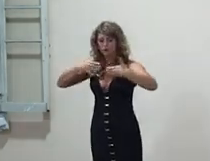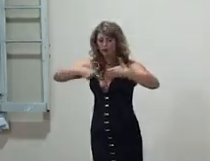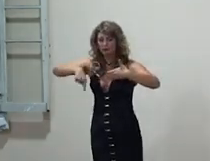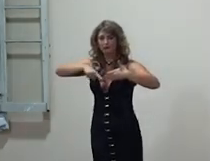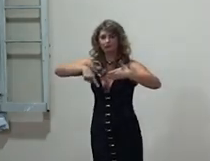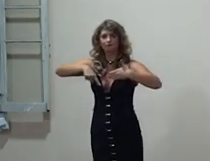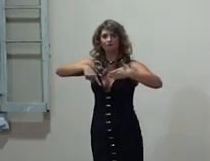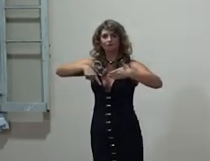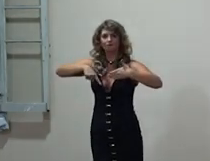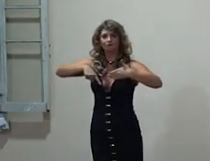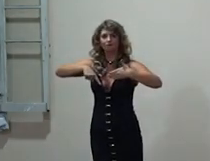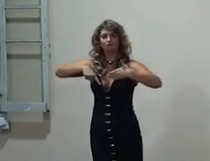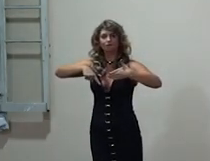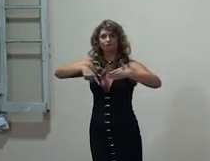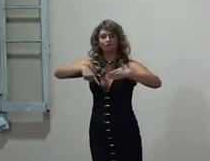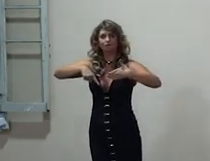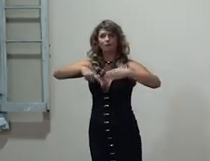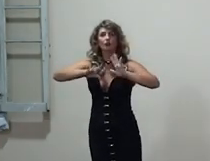Já